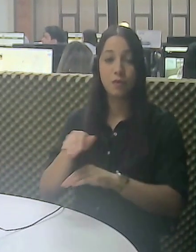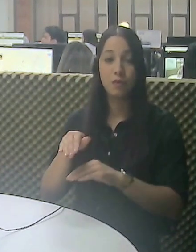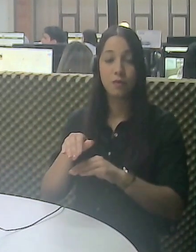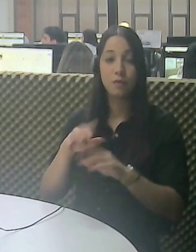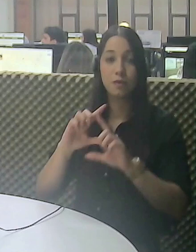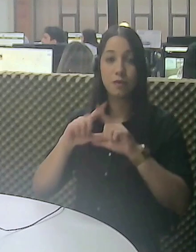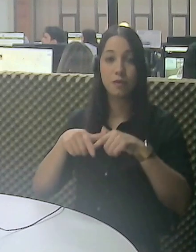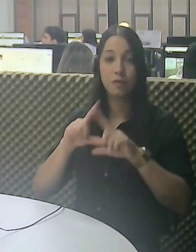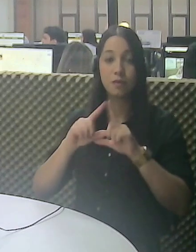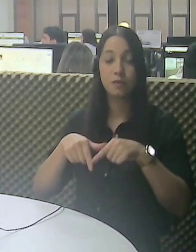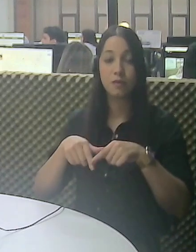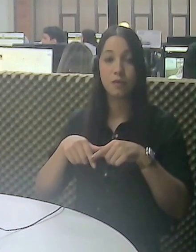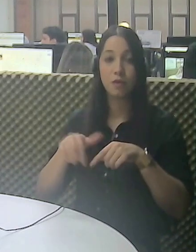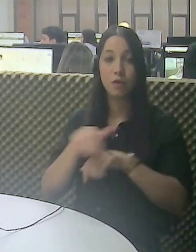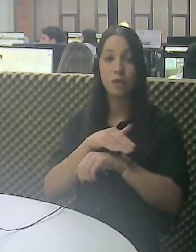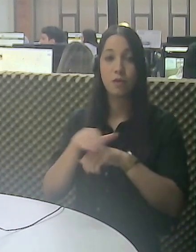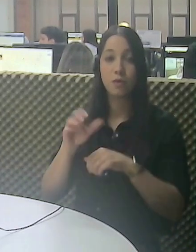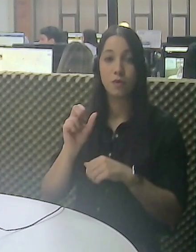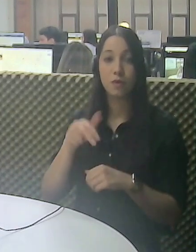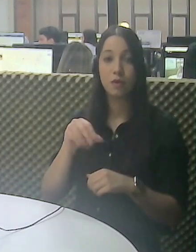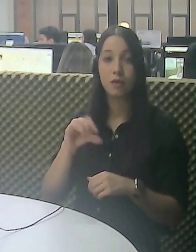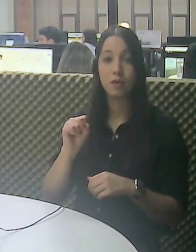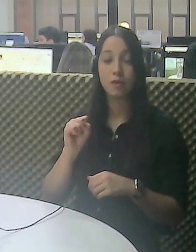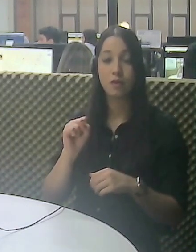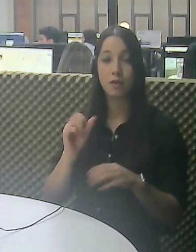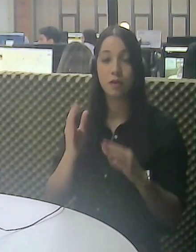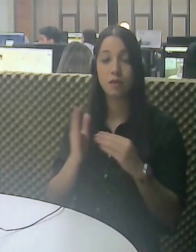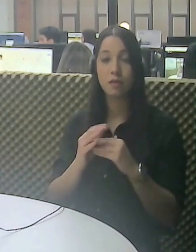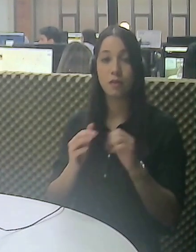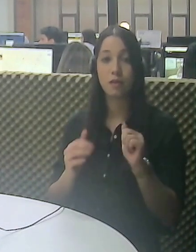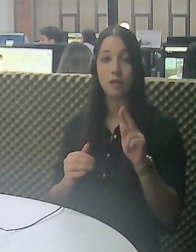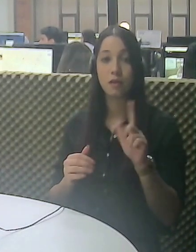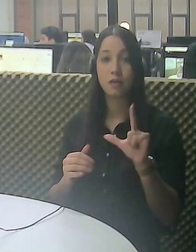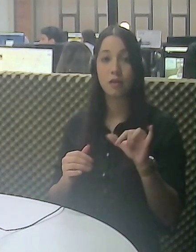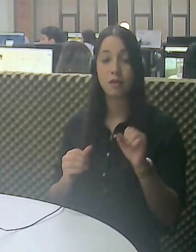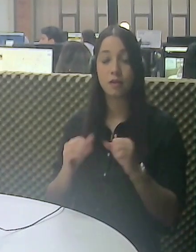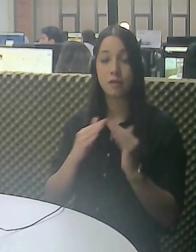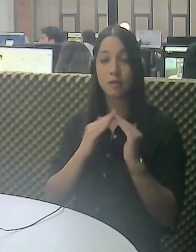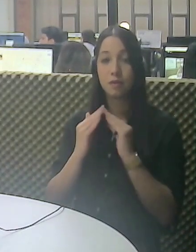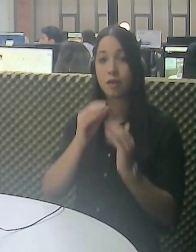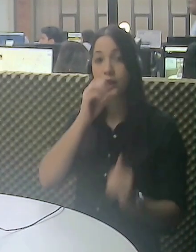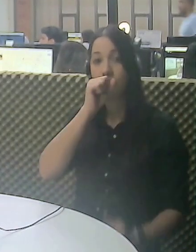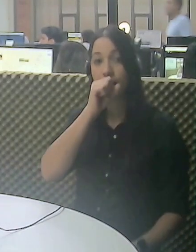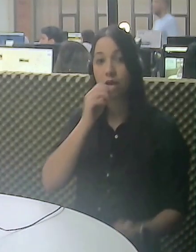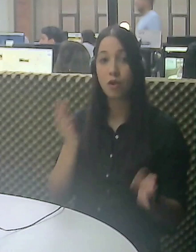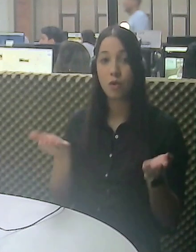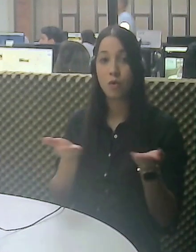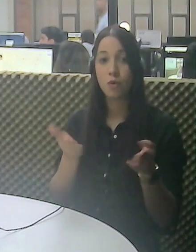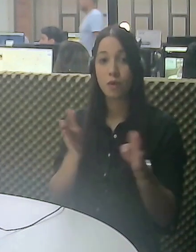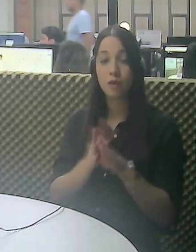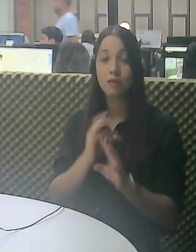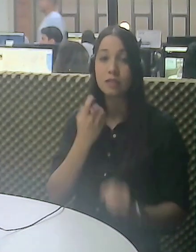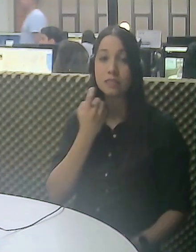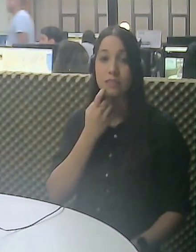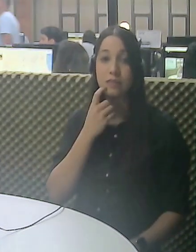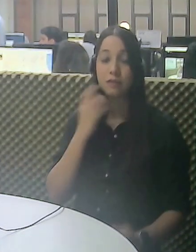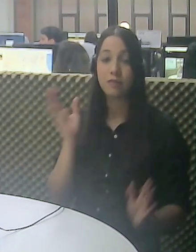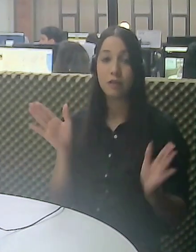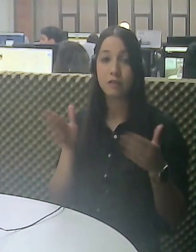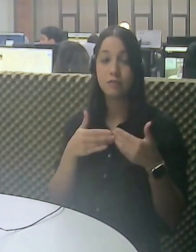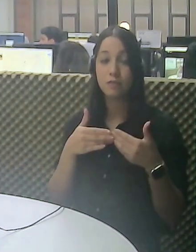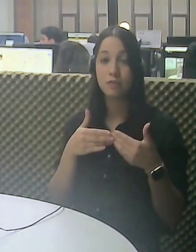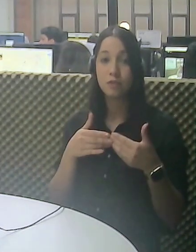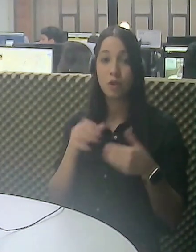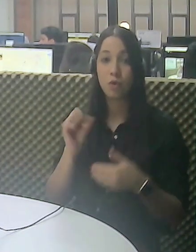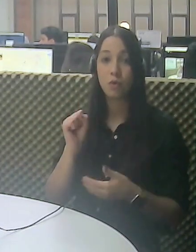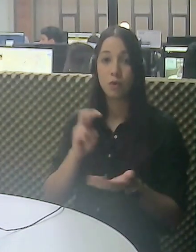no trecho entre as ruas Anísio Ferreira e Argélia, no bairro Laranjeiras, fica interditada de hoje até a próxima sexta-feira, sempre